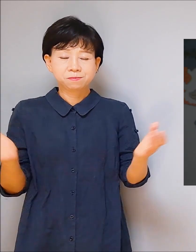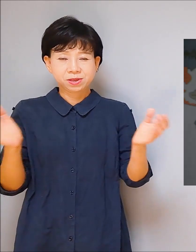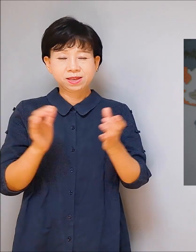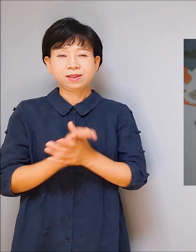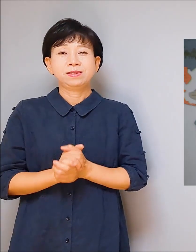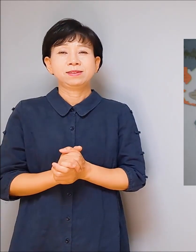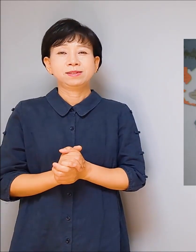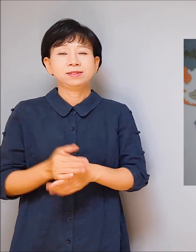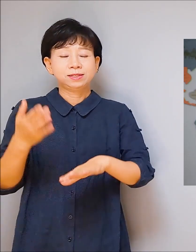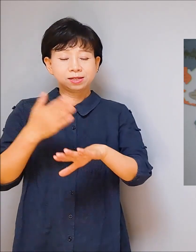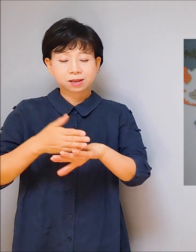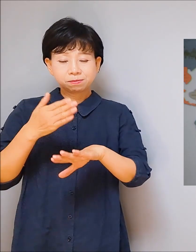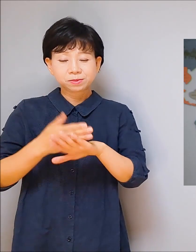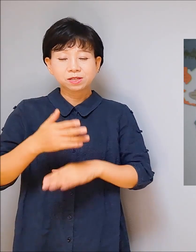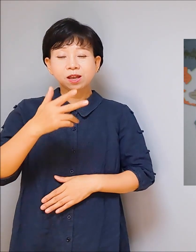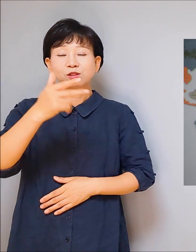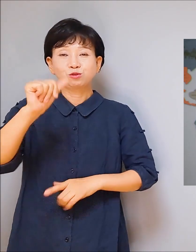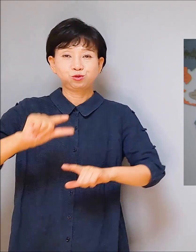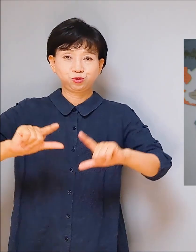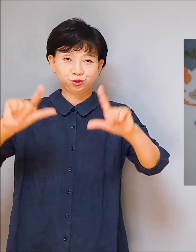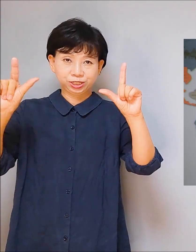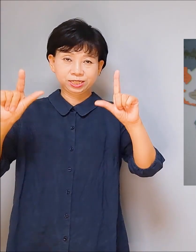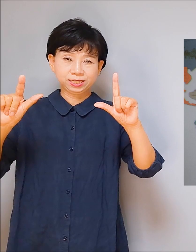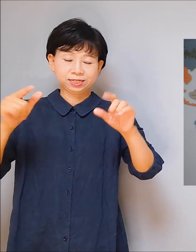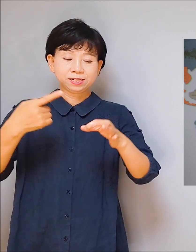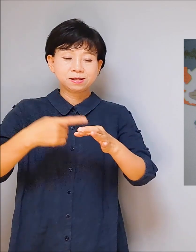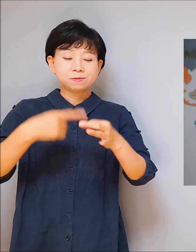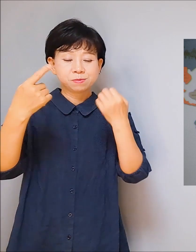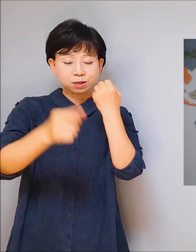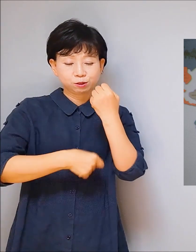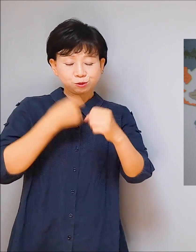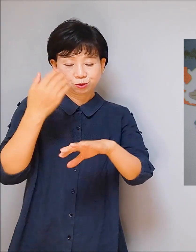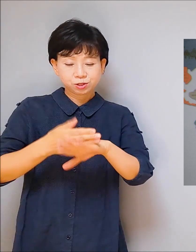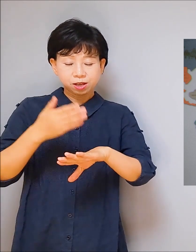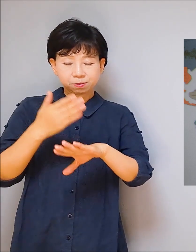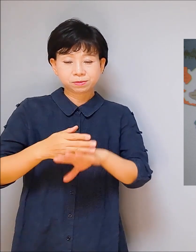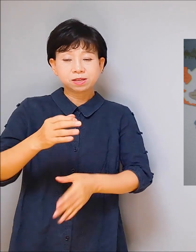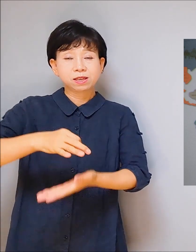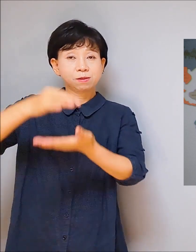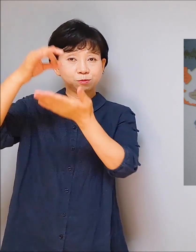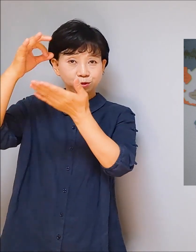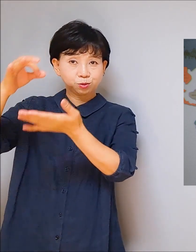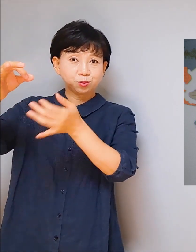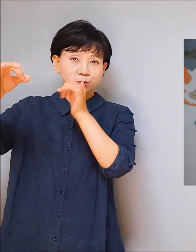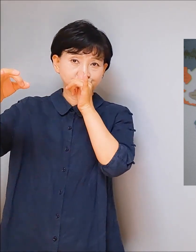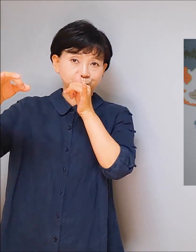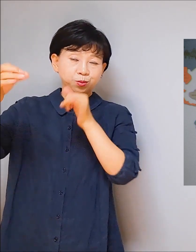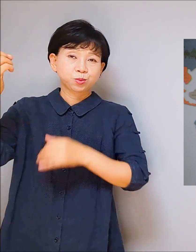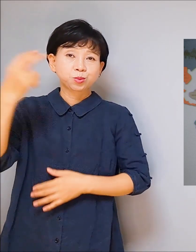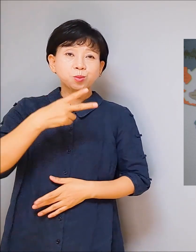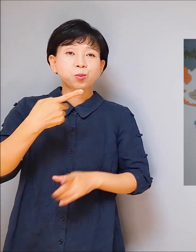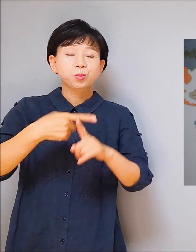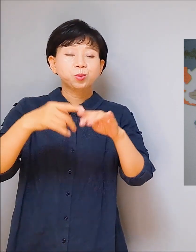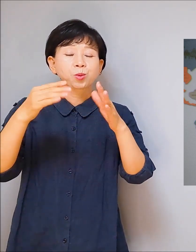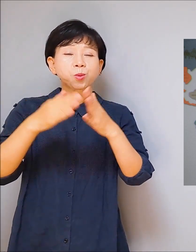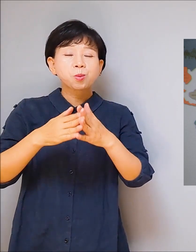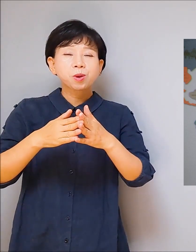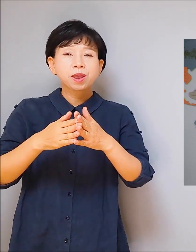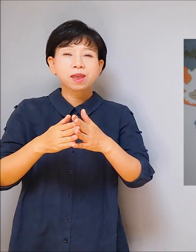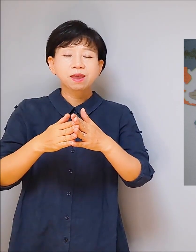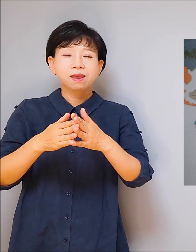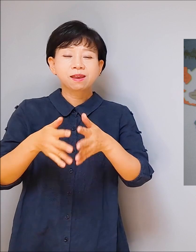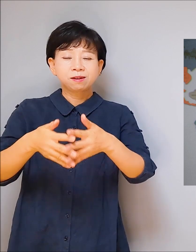아멘. 감사주의를 보내면서 맥주 감사 예물도 드리시겠지만 이번에 우리 교회 설립